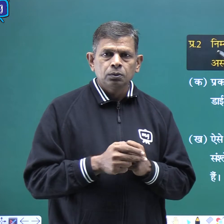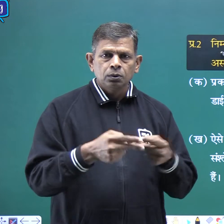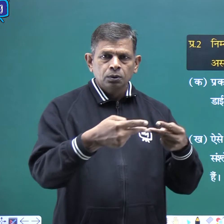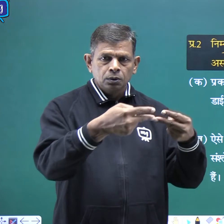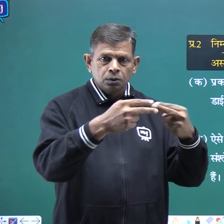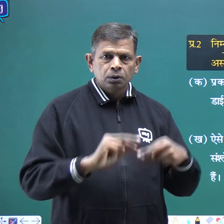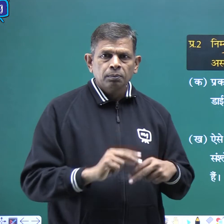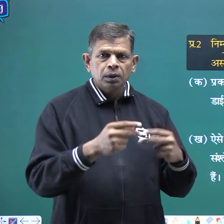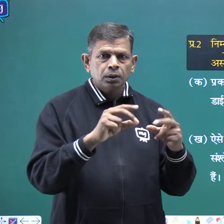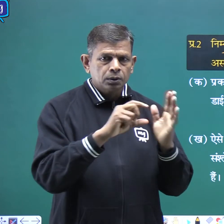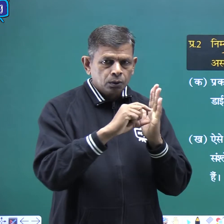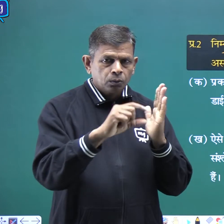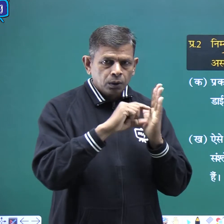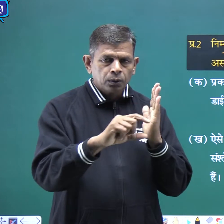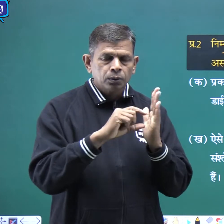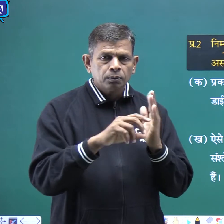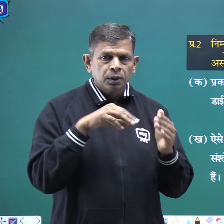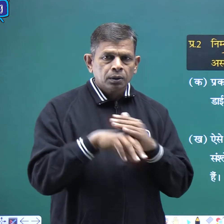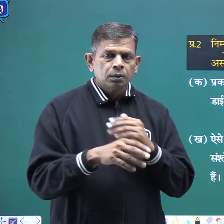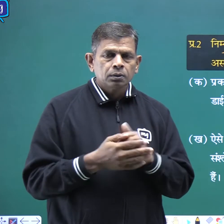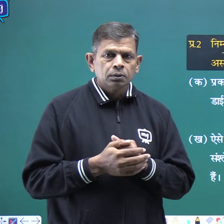निम्नलिखित कथनों में